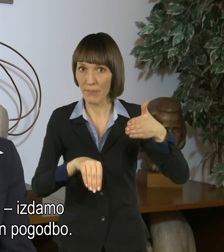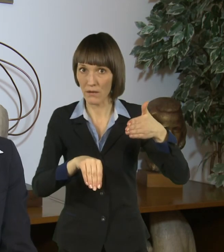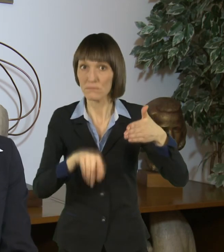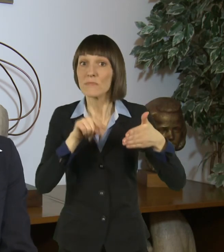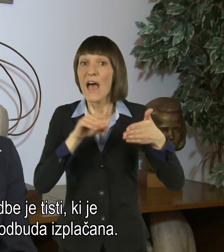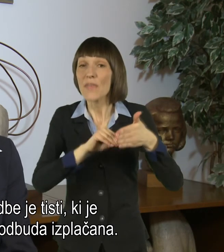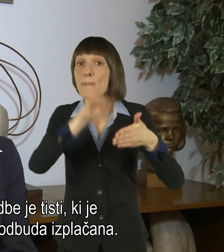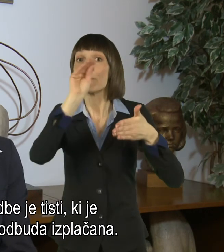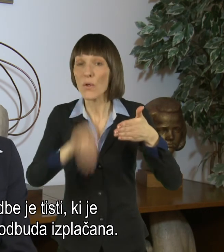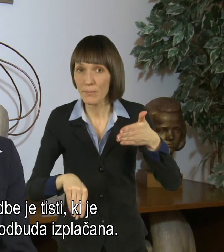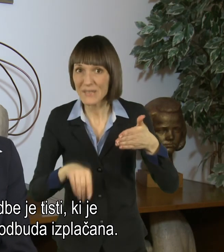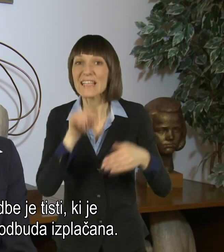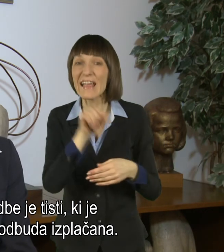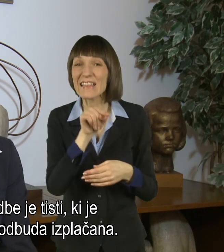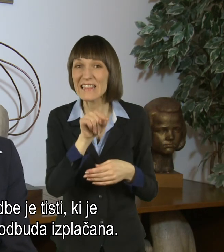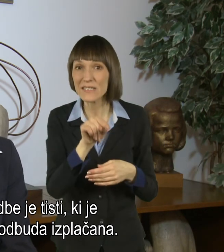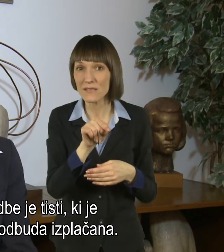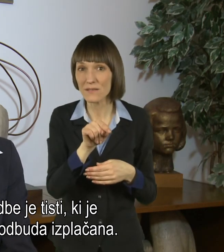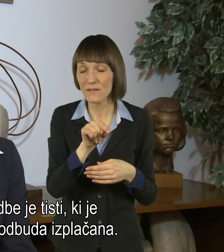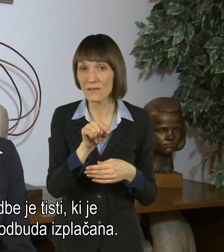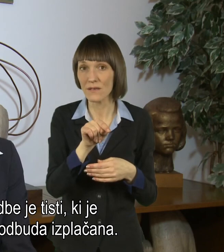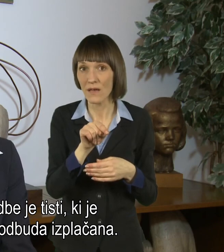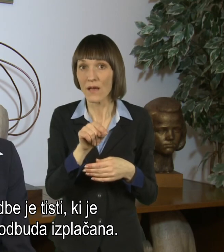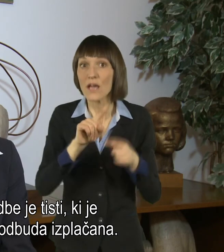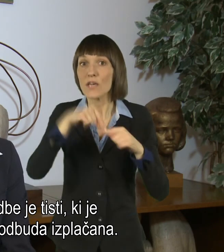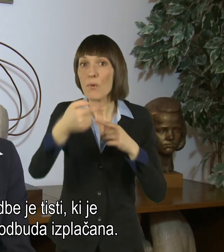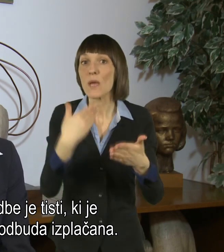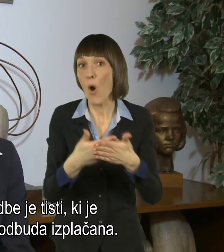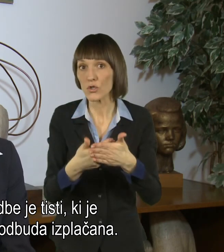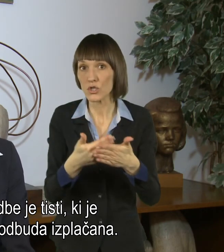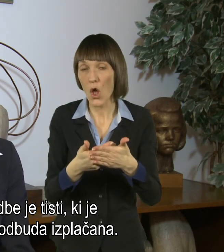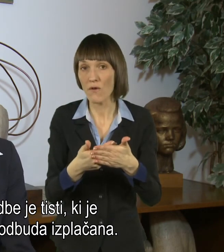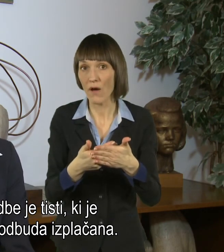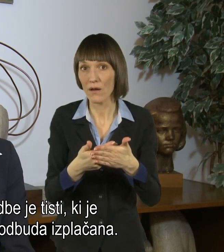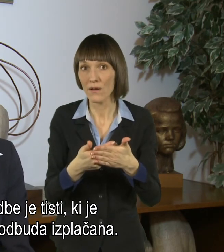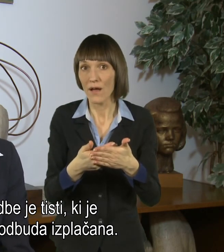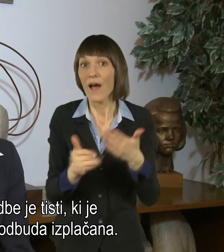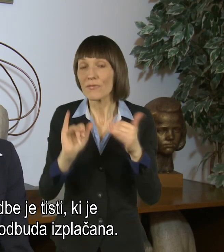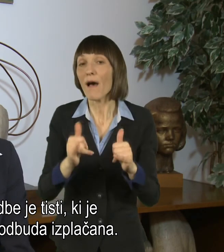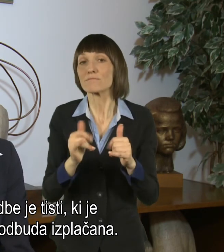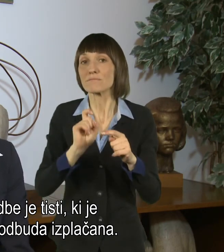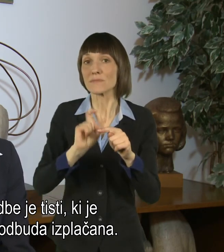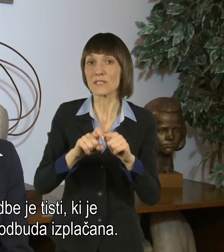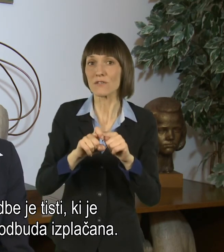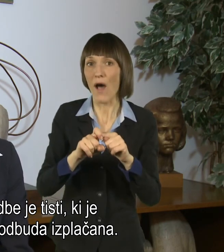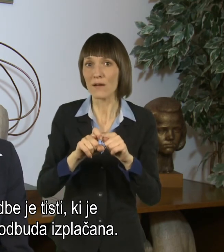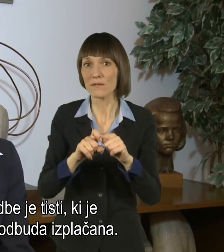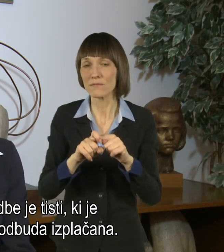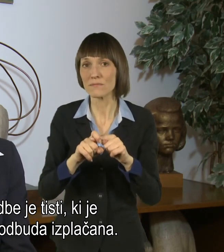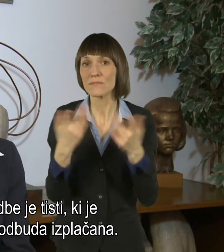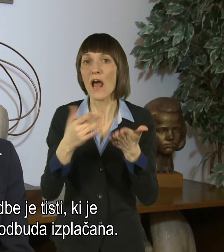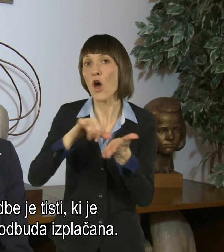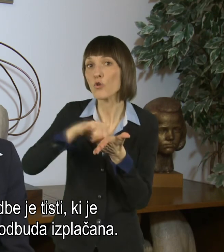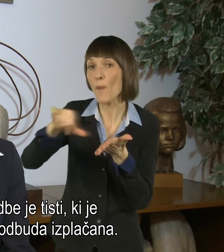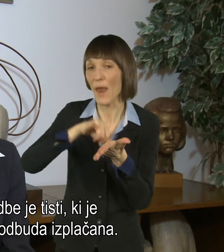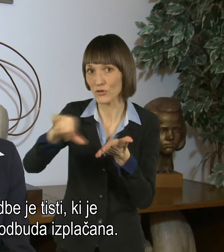pogodbo. Podpis pogodbe pravzaprav je tisti, ki potem je temelj, da sploh je zadeva,